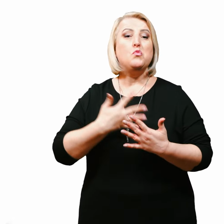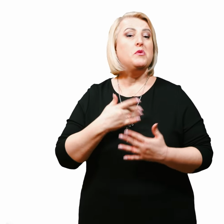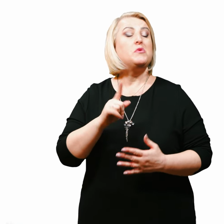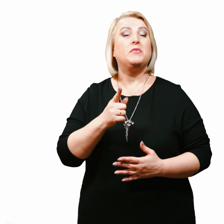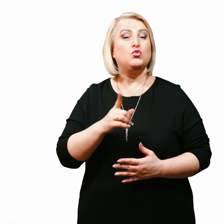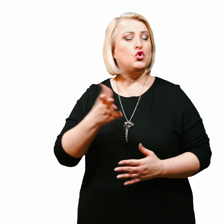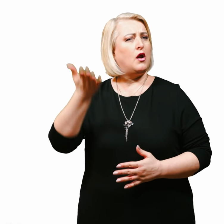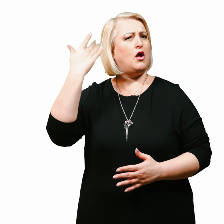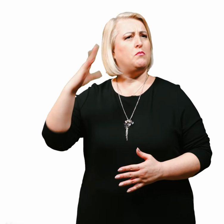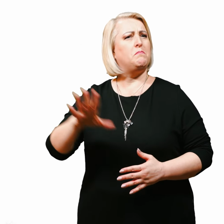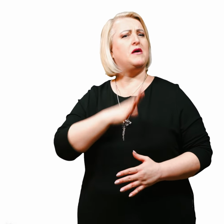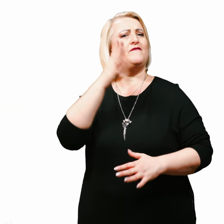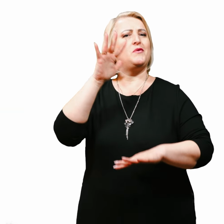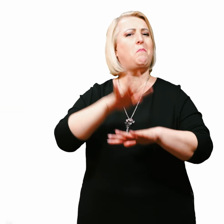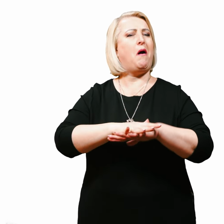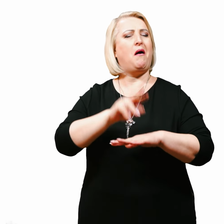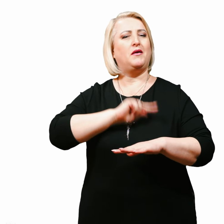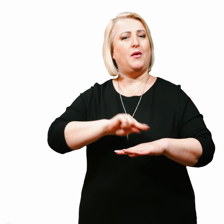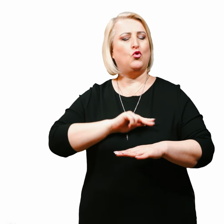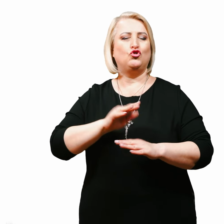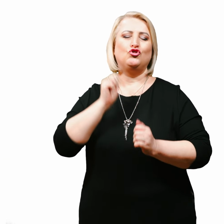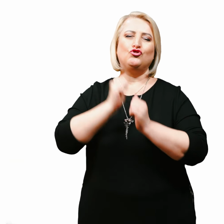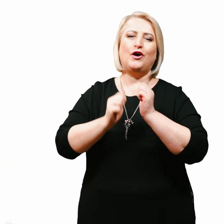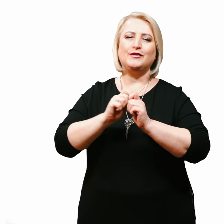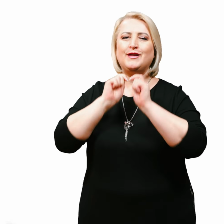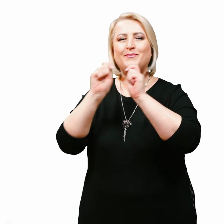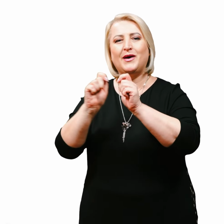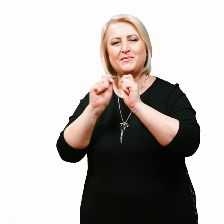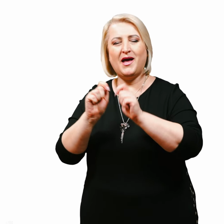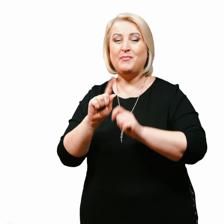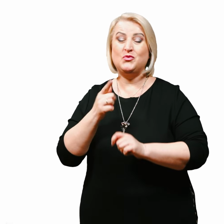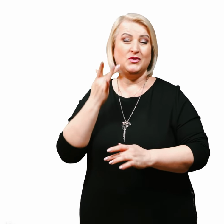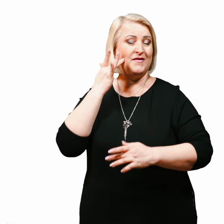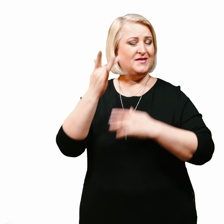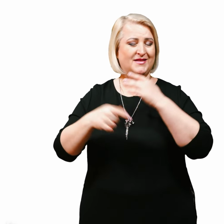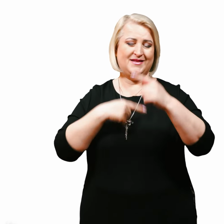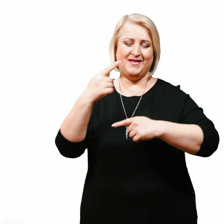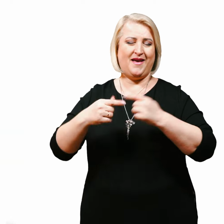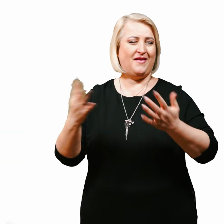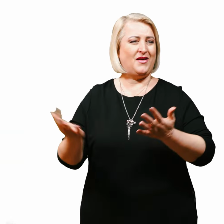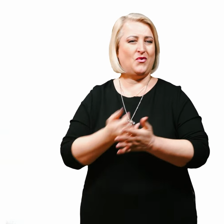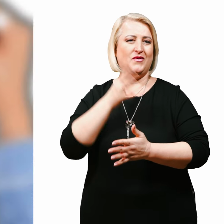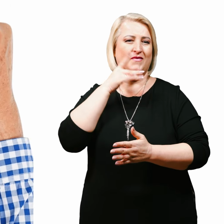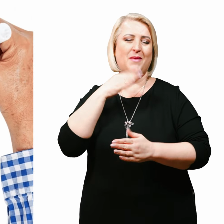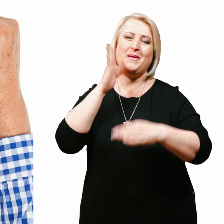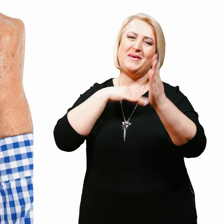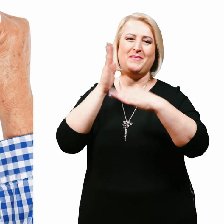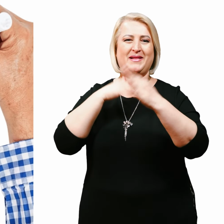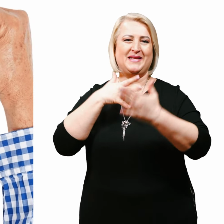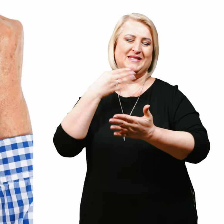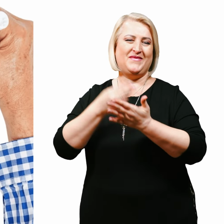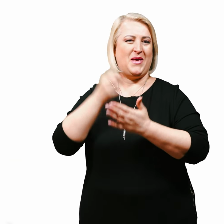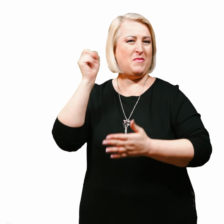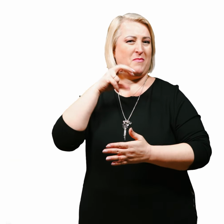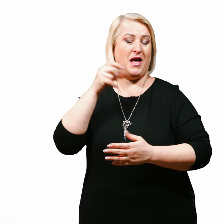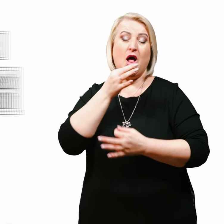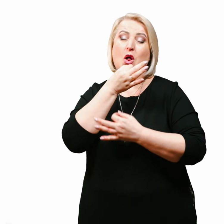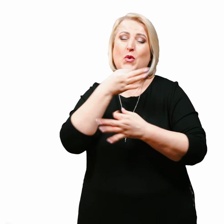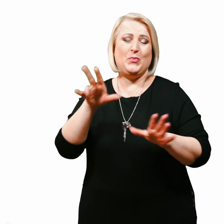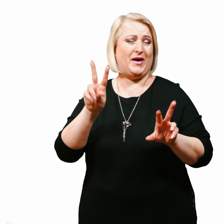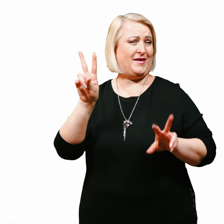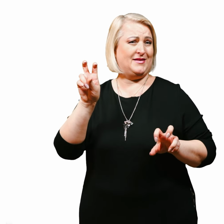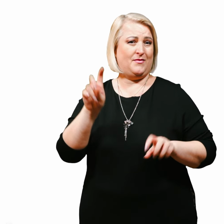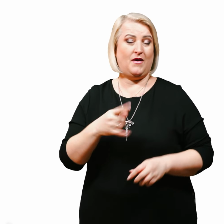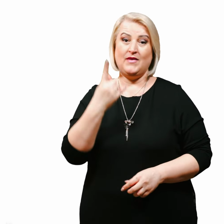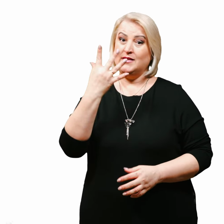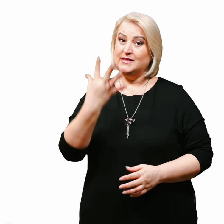был банкиром или что часто дарил ей подарки, а потому что он всегда находит время поболтать со своей племянницей на любые темы. Как-то в